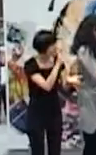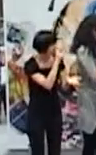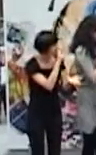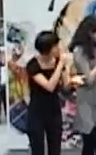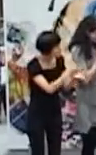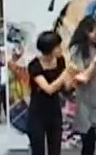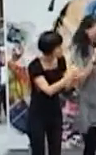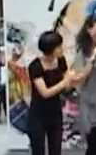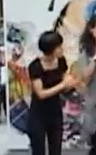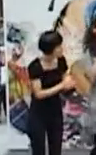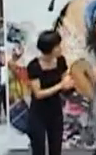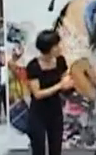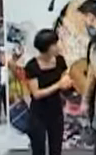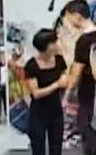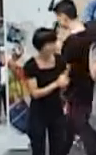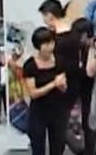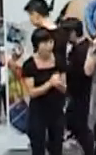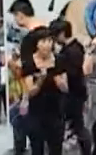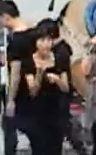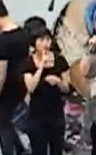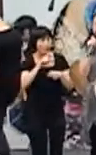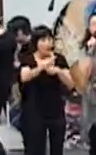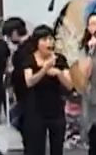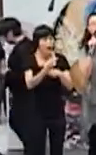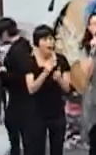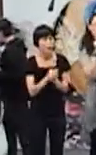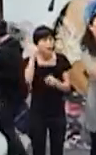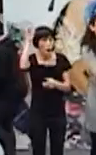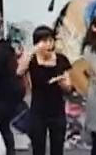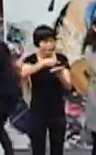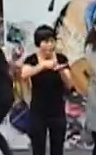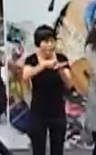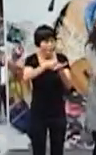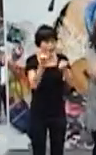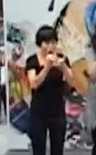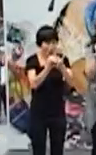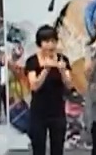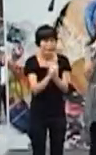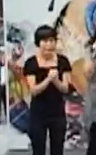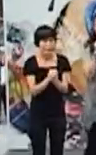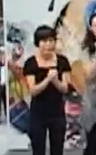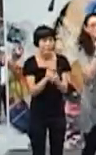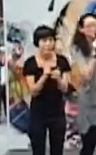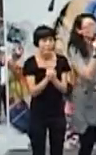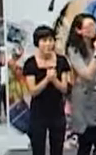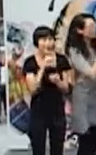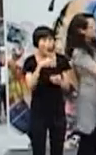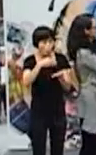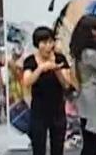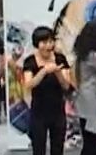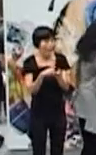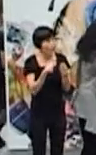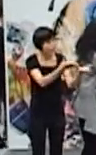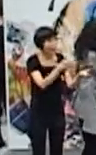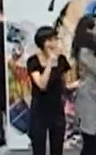啦，好，馮議員請留步，我哋咧有另一位都係創意繪畫工作坊嘅成員鄭凱琪畫咗另一個作品係送